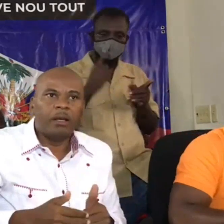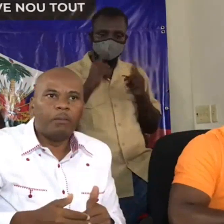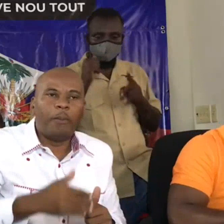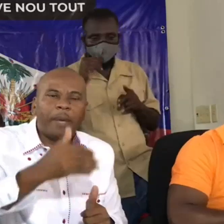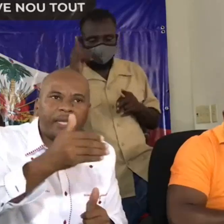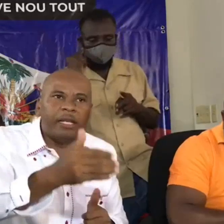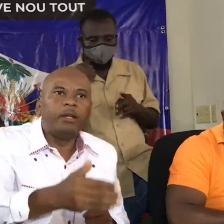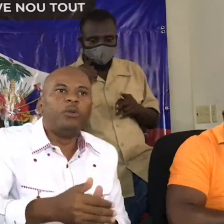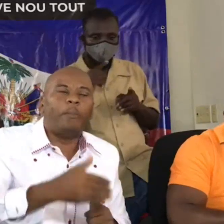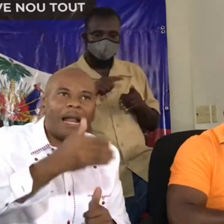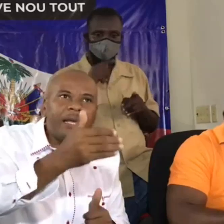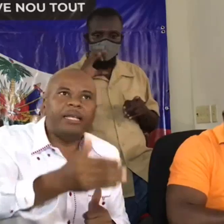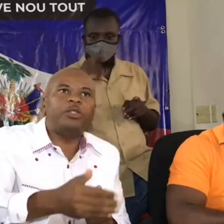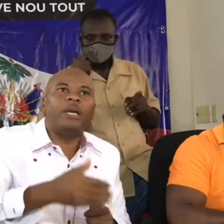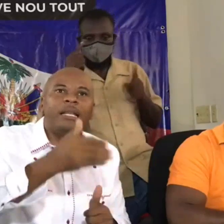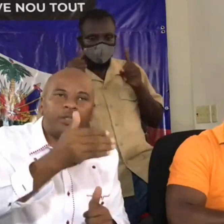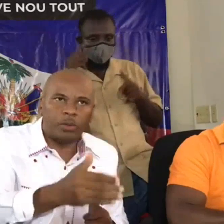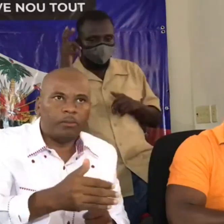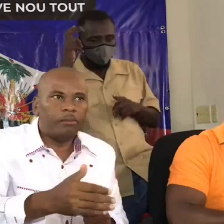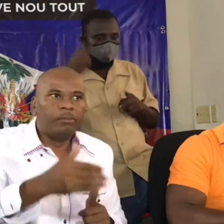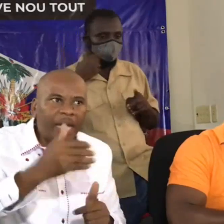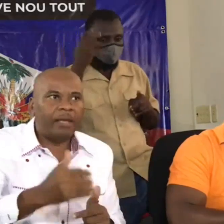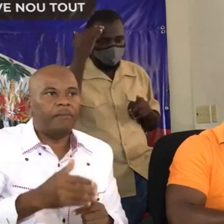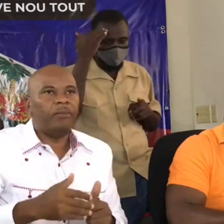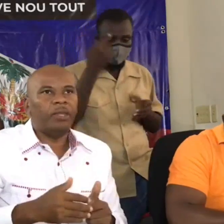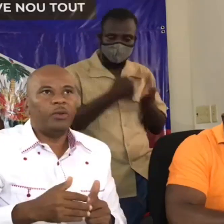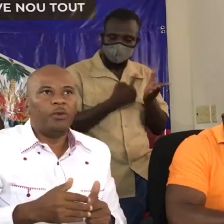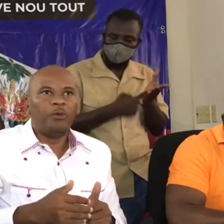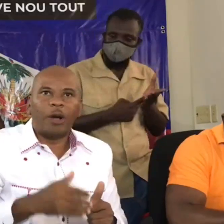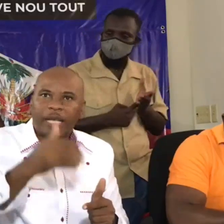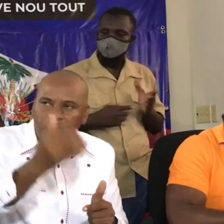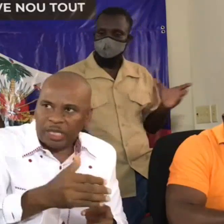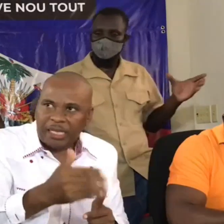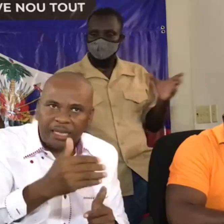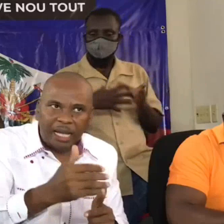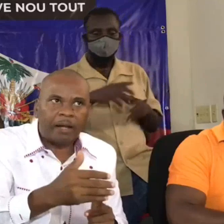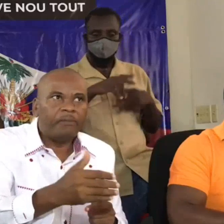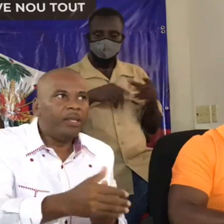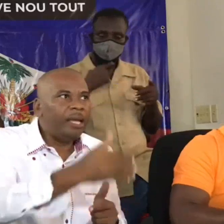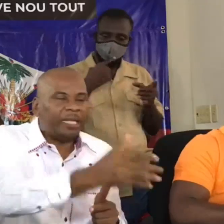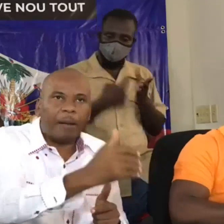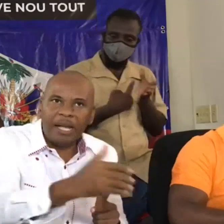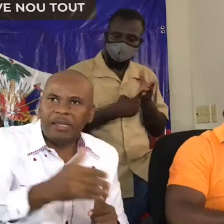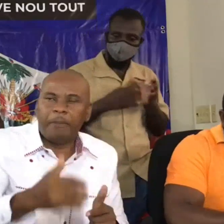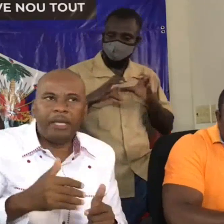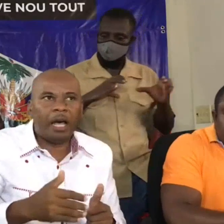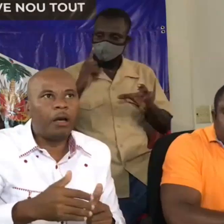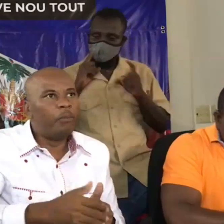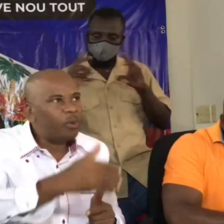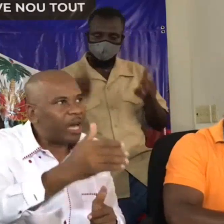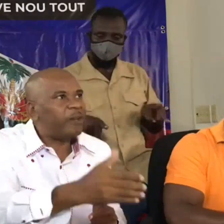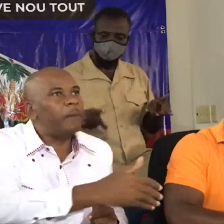Jovenel pour permettre que nous parler question élection. Deux, faut question sécurité établie en dans